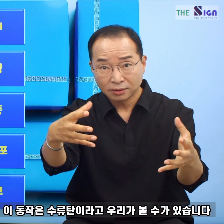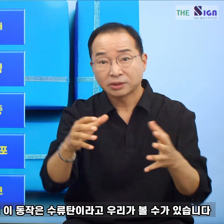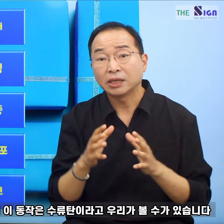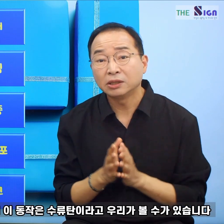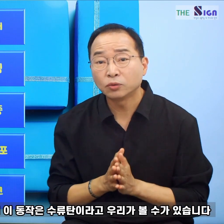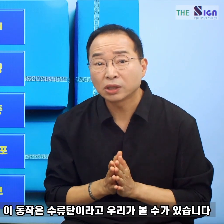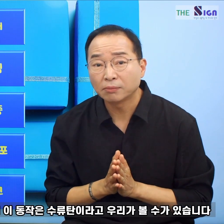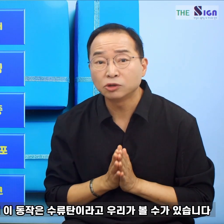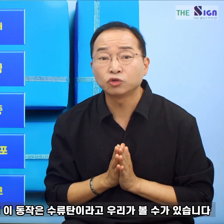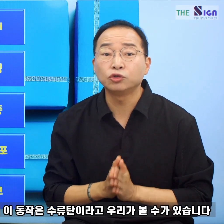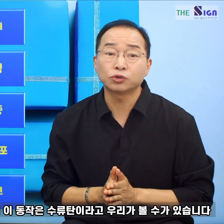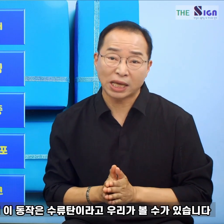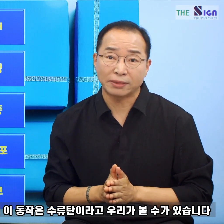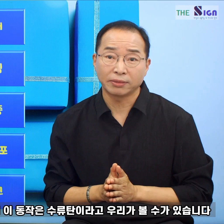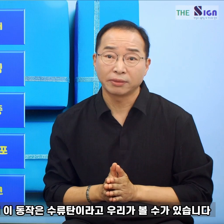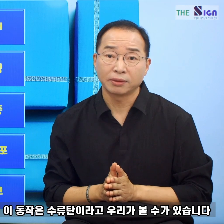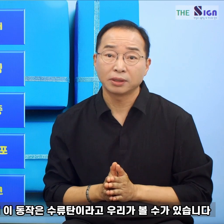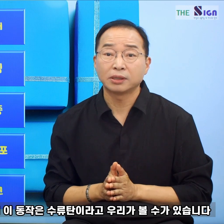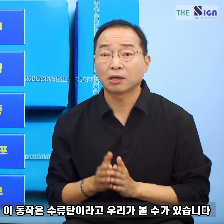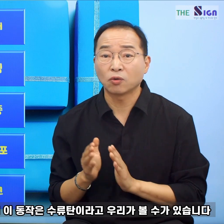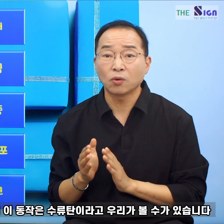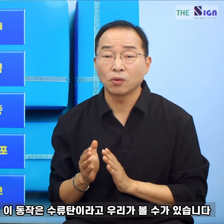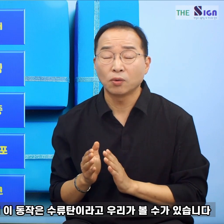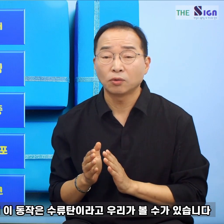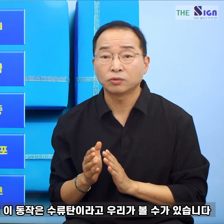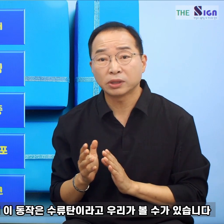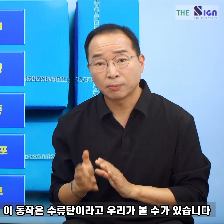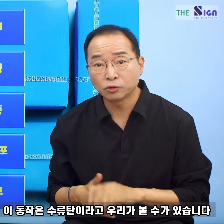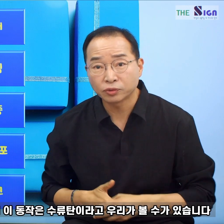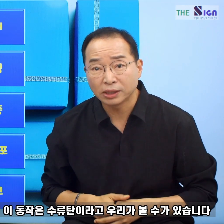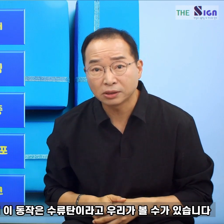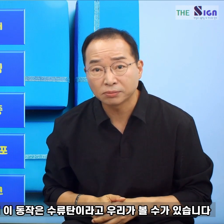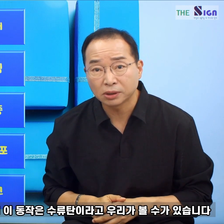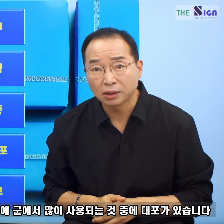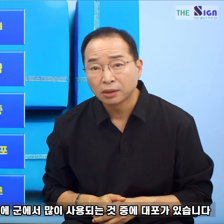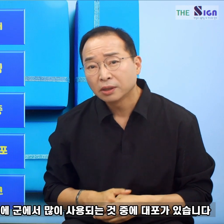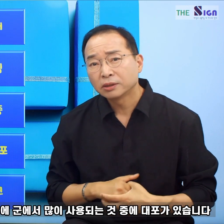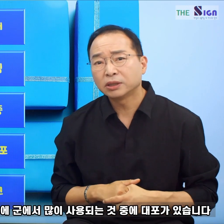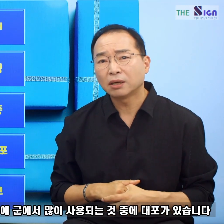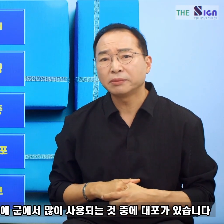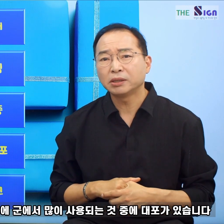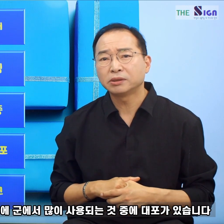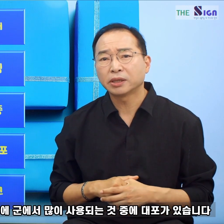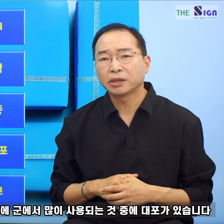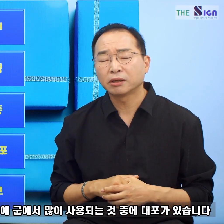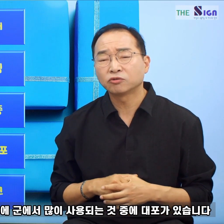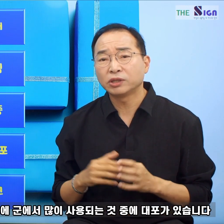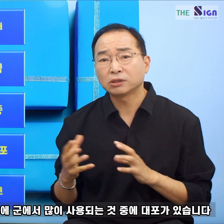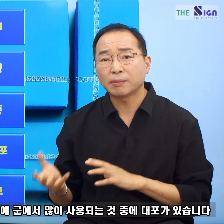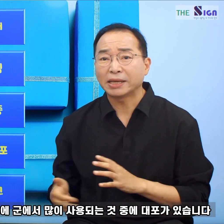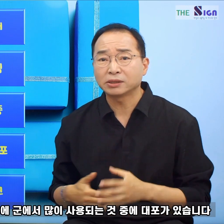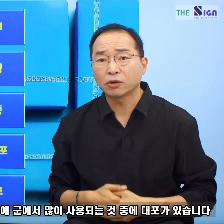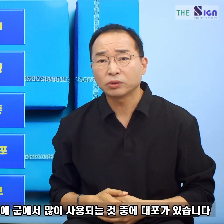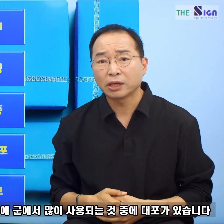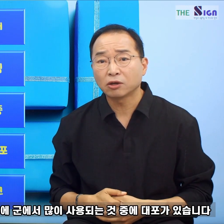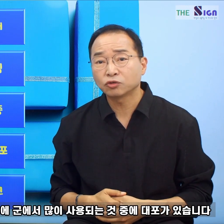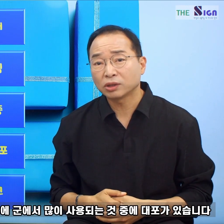이 동작하면 수류탄이라고 우리가 볼 수가 있습니다. 그 다음에 이제 군에서 많이 사용되는 것 중에